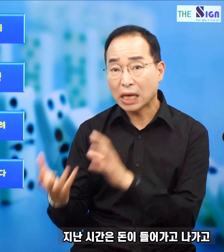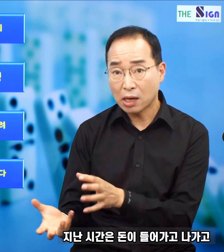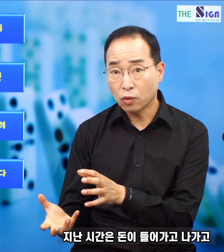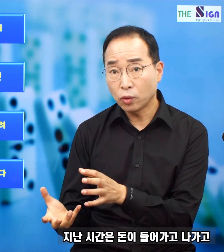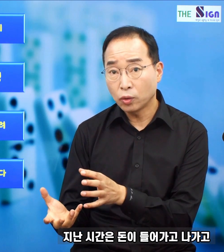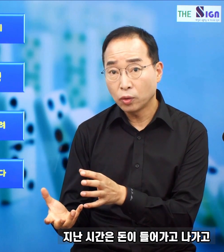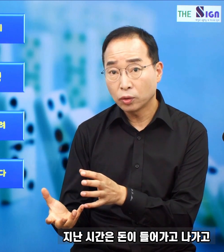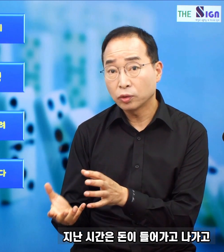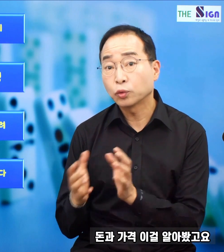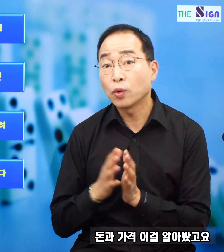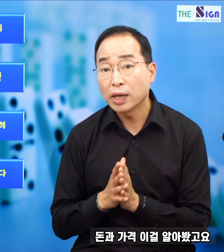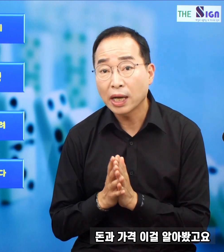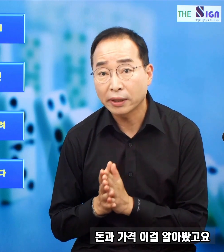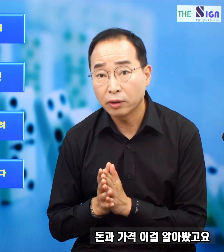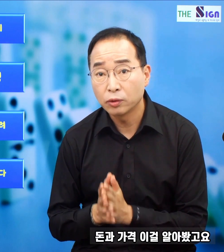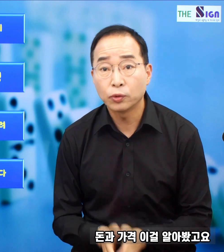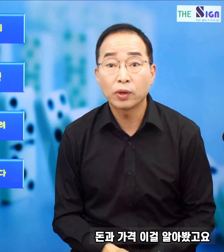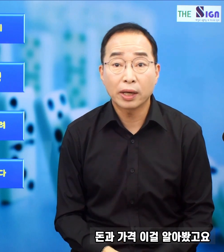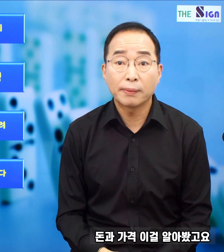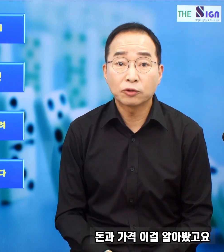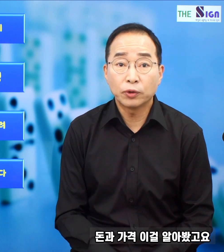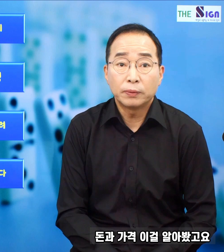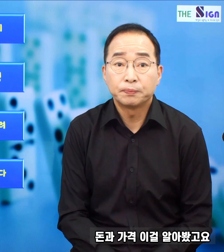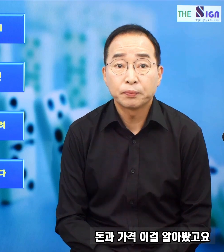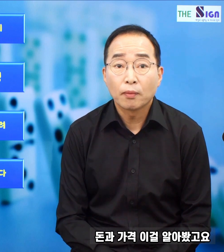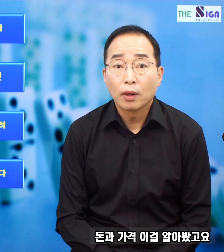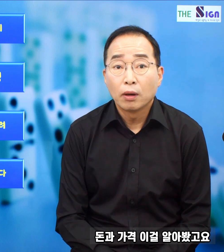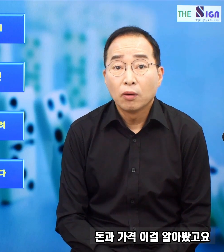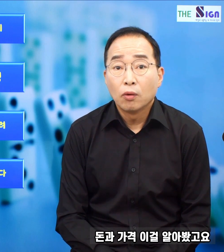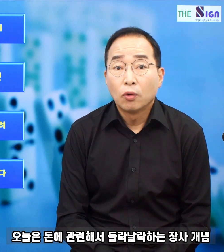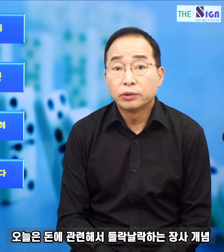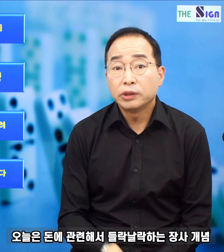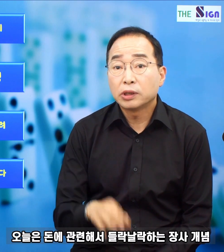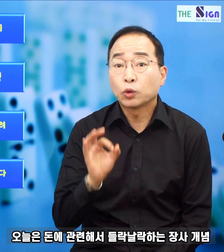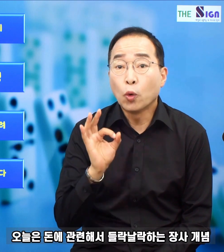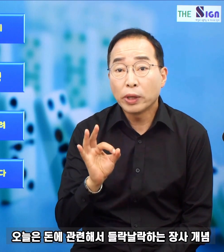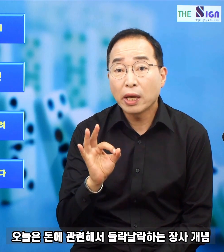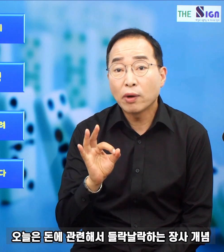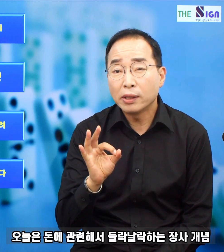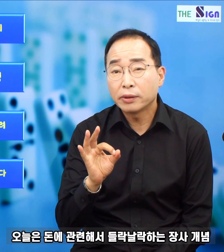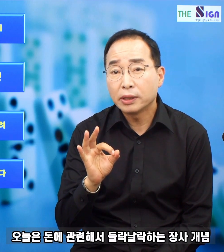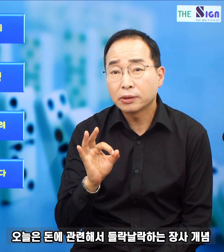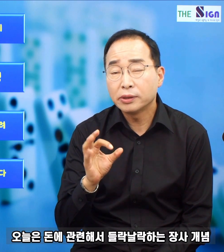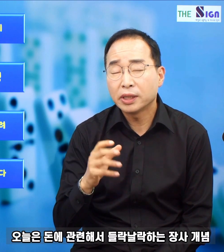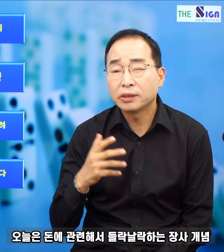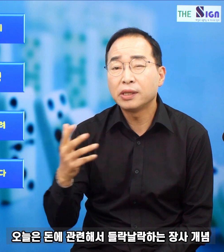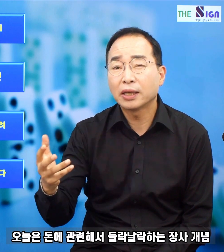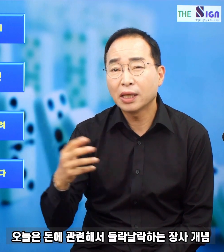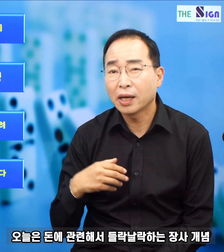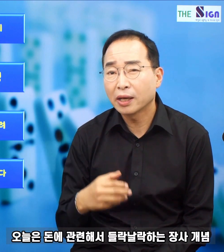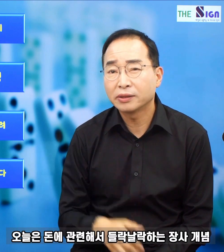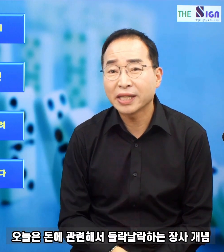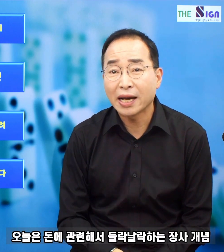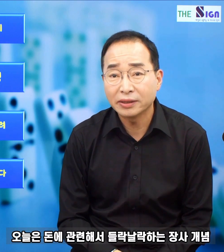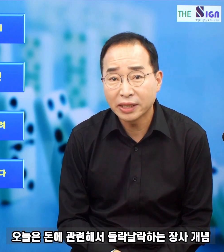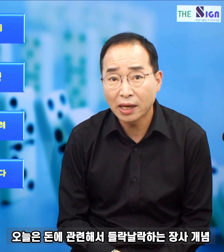나가고 돈과 가격 이걸 알아봤고요. 오늘은 이제 돈에 관련해서 이제 들락날락하는 장사